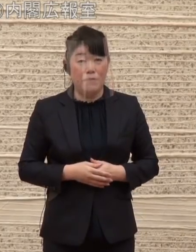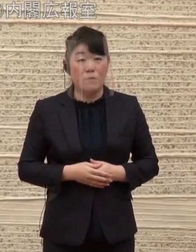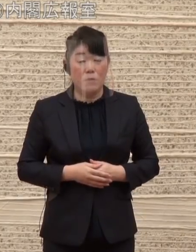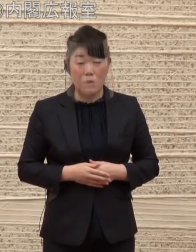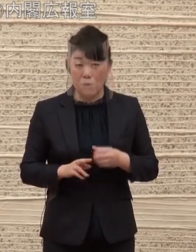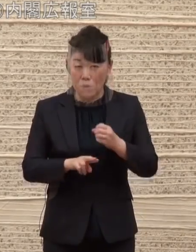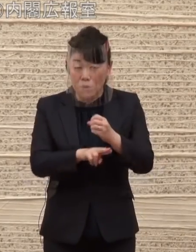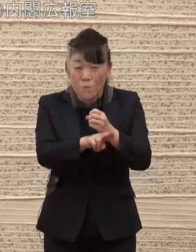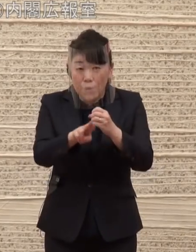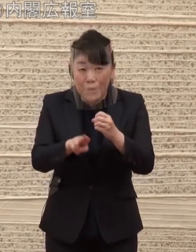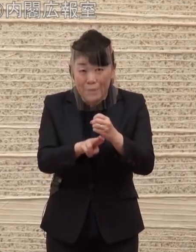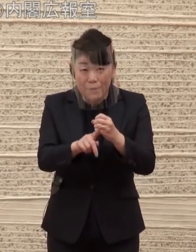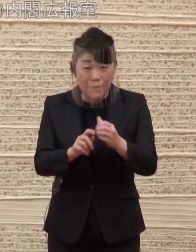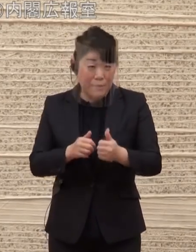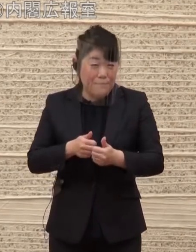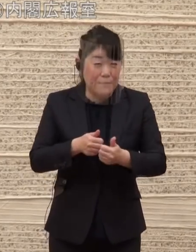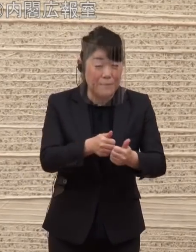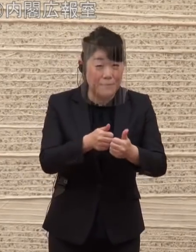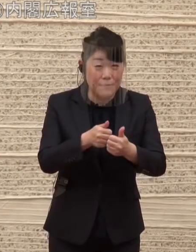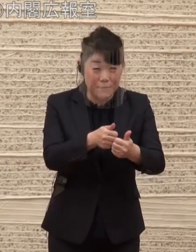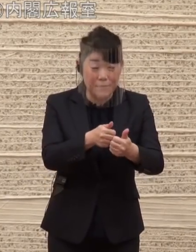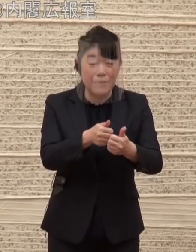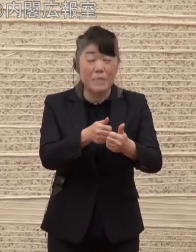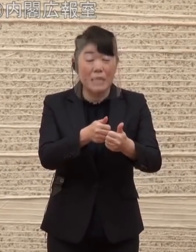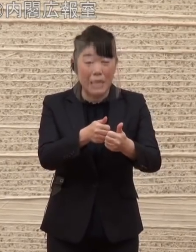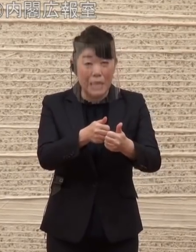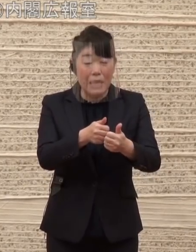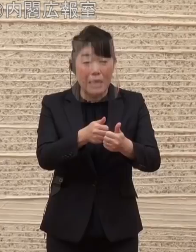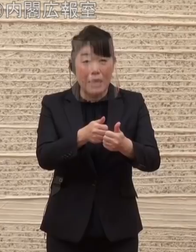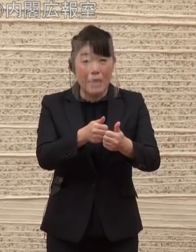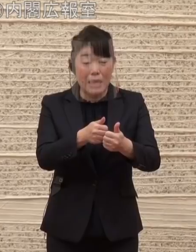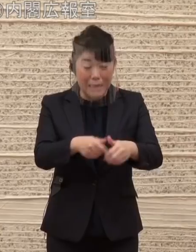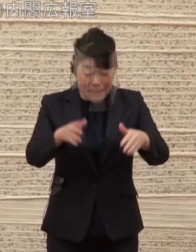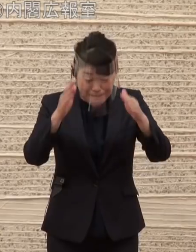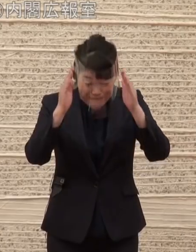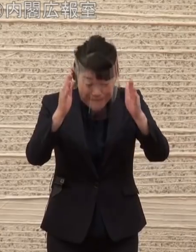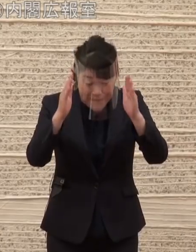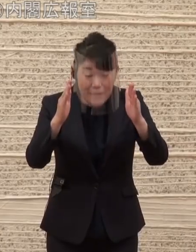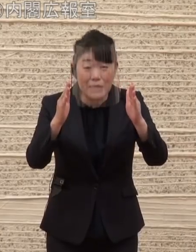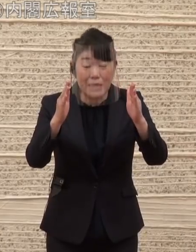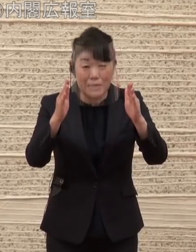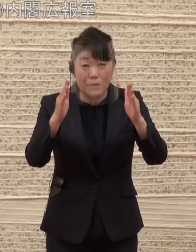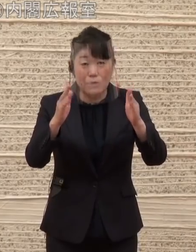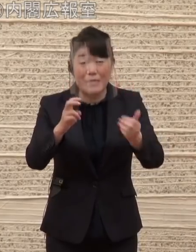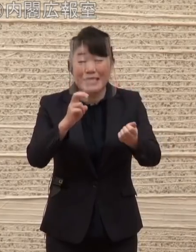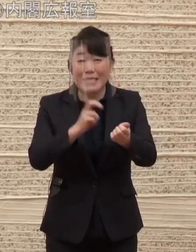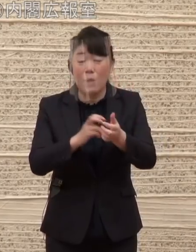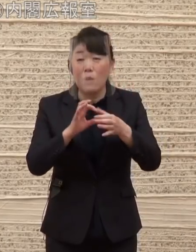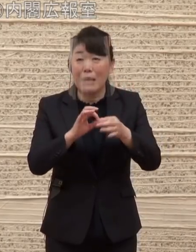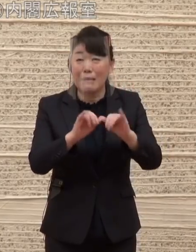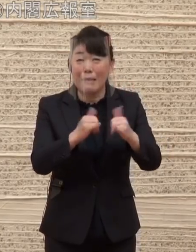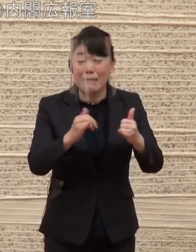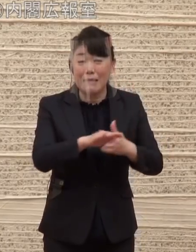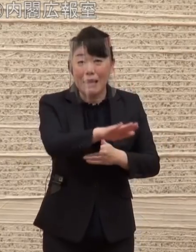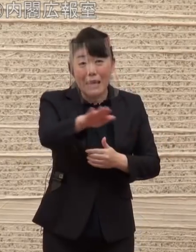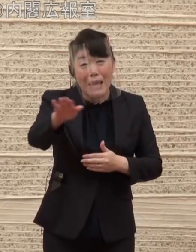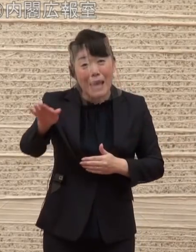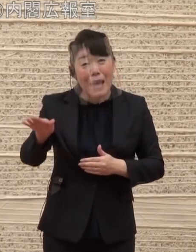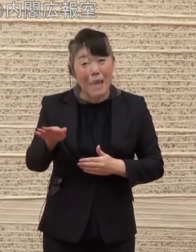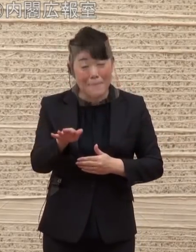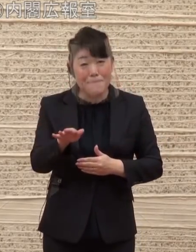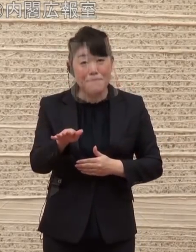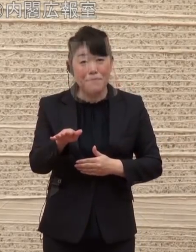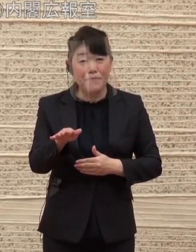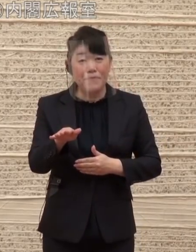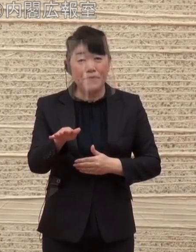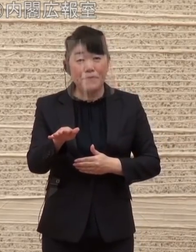ウイルスとの闘いの最前線で奮闘してくださっている医療従事者病院スタッフの皆